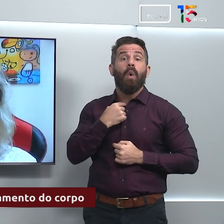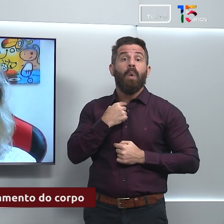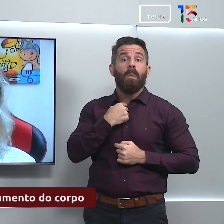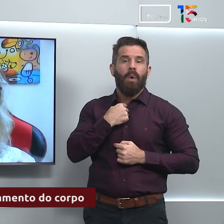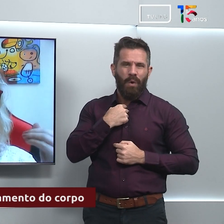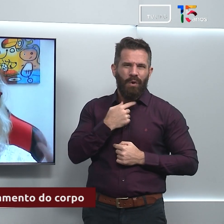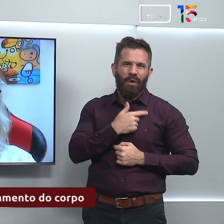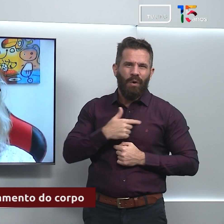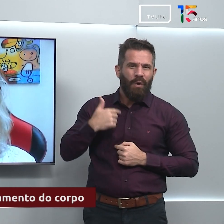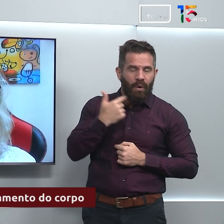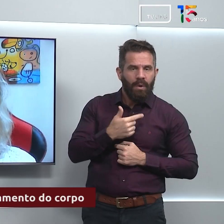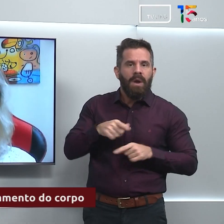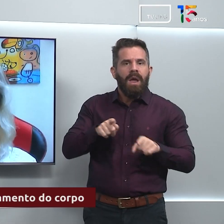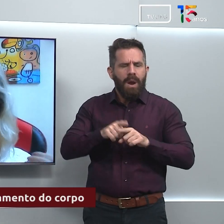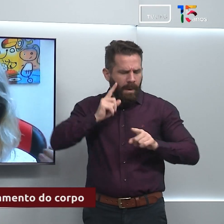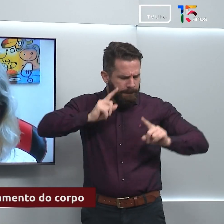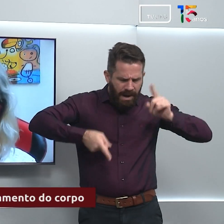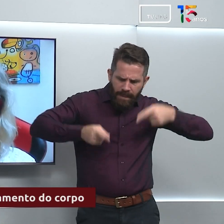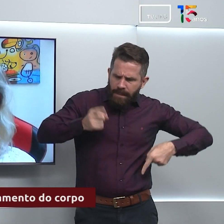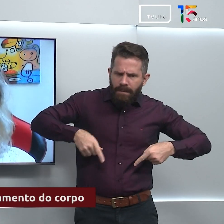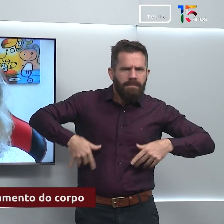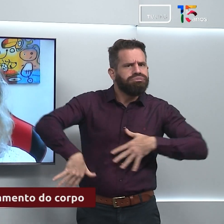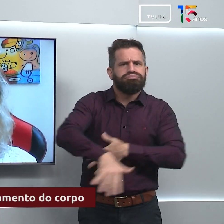funcionar. Ele fala, vai trabalhar.